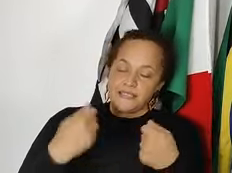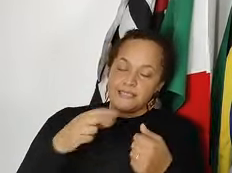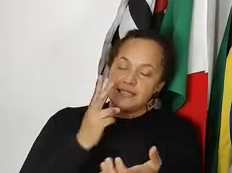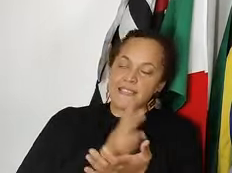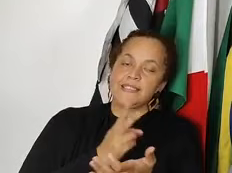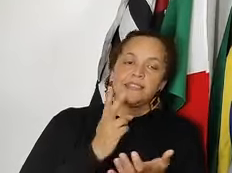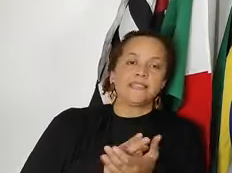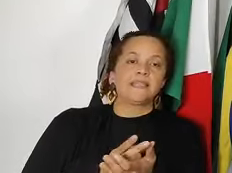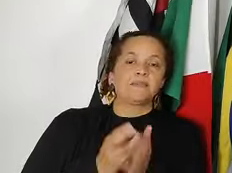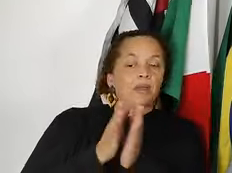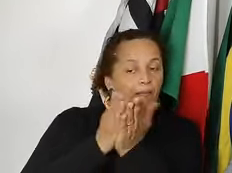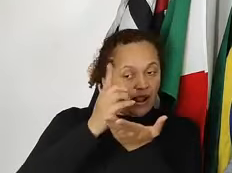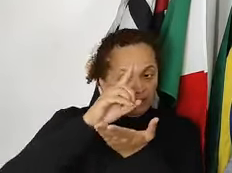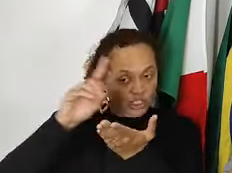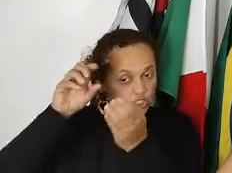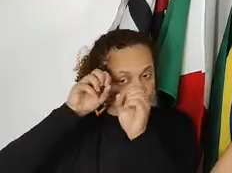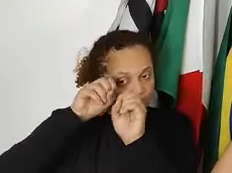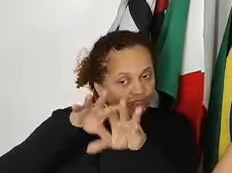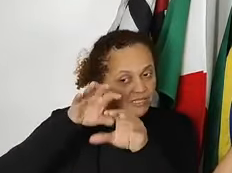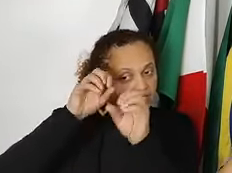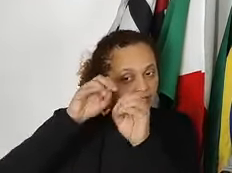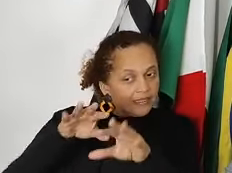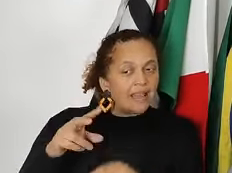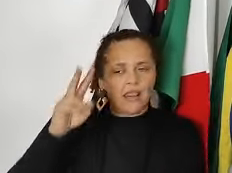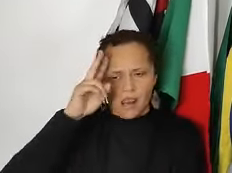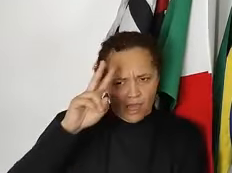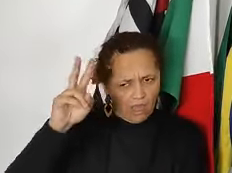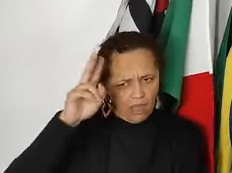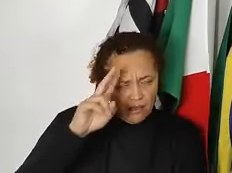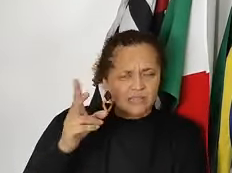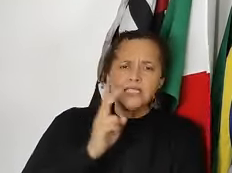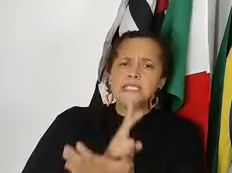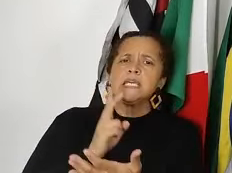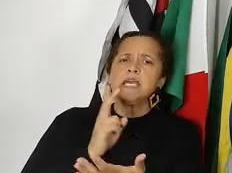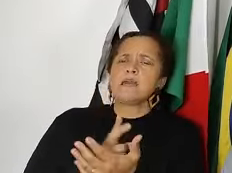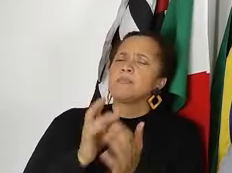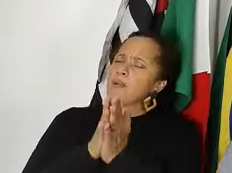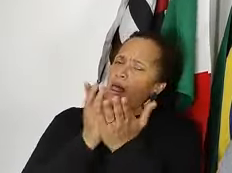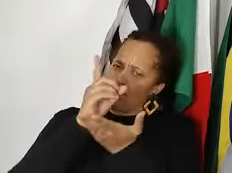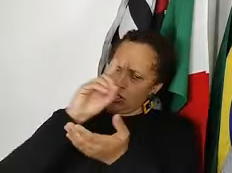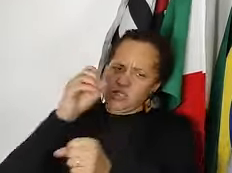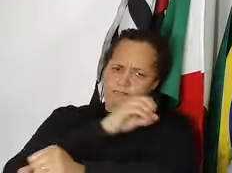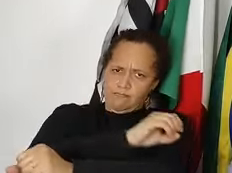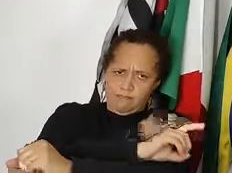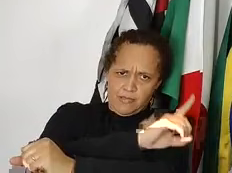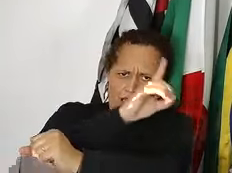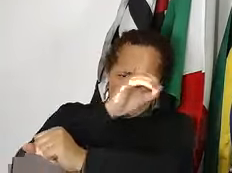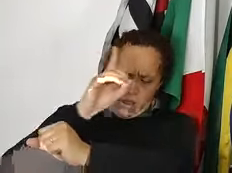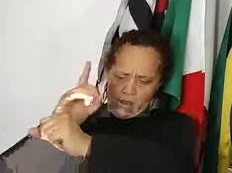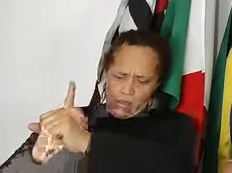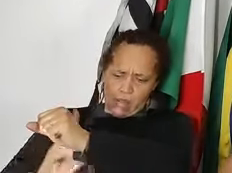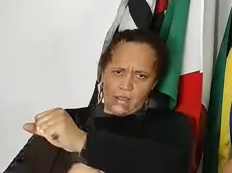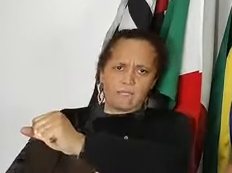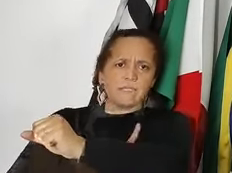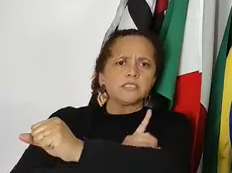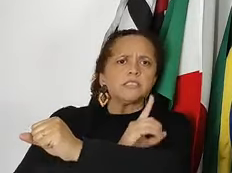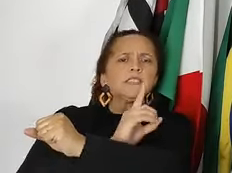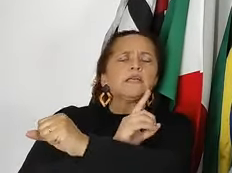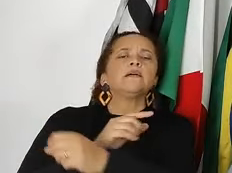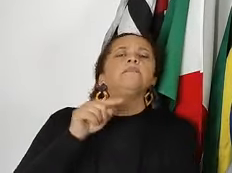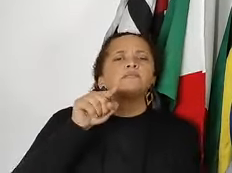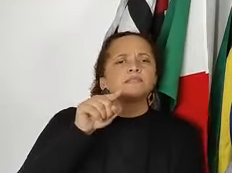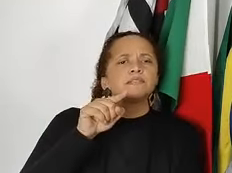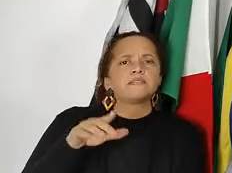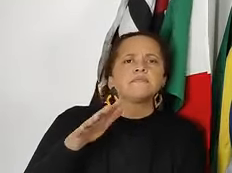lei. Antes, medita nele de dia e de noite, para que tenhais cuidado de fazer segundo quanto